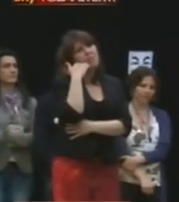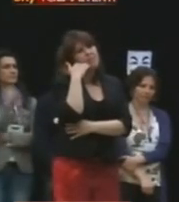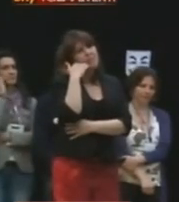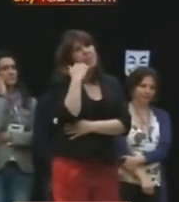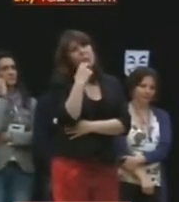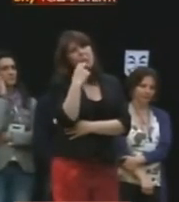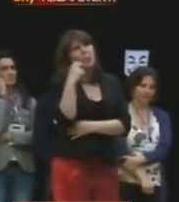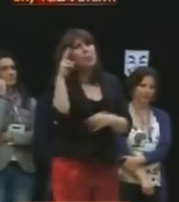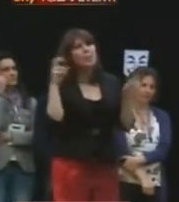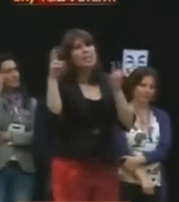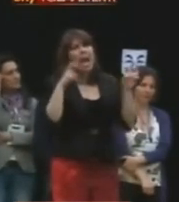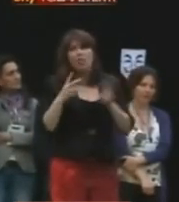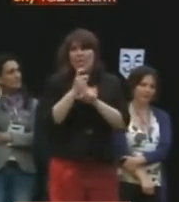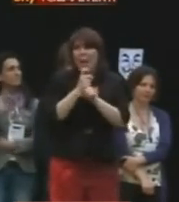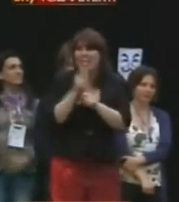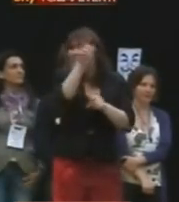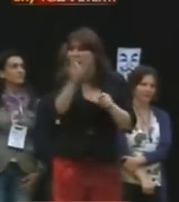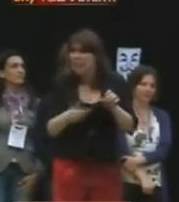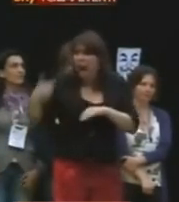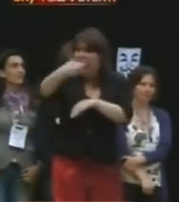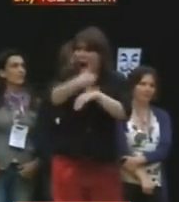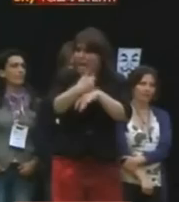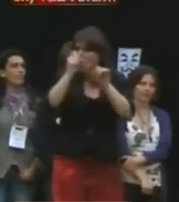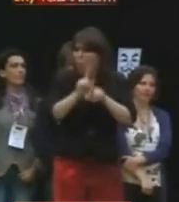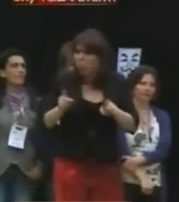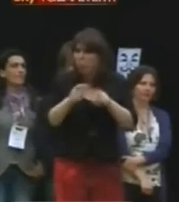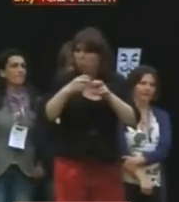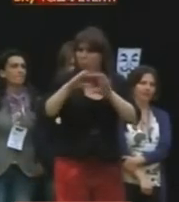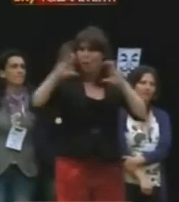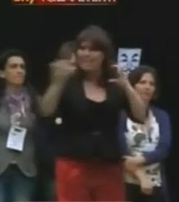era il rappresentante primario dell'Italia lì sugli spalti.